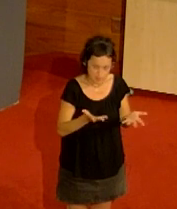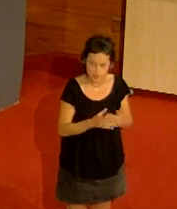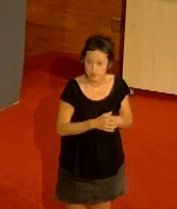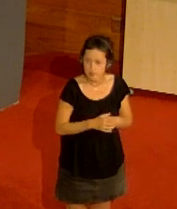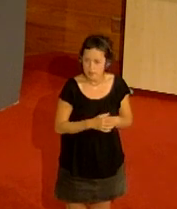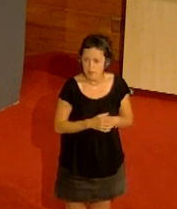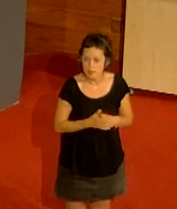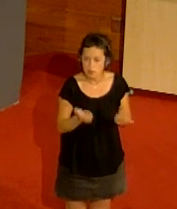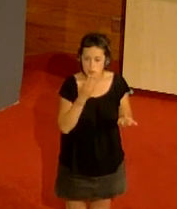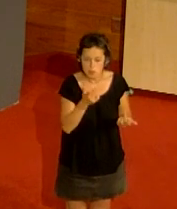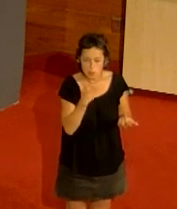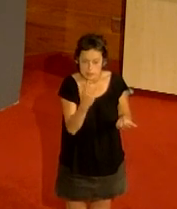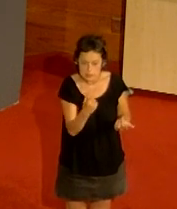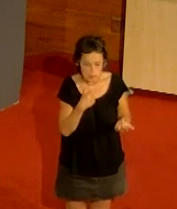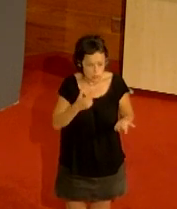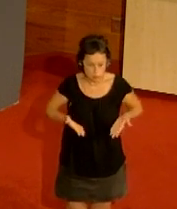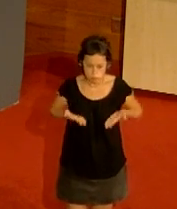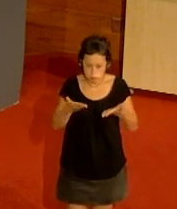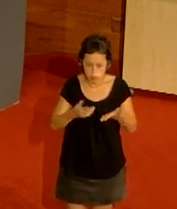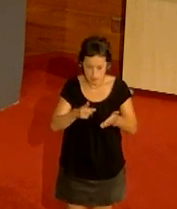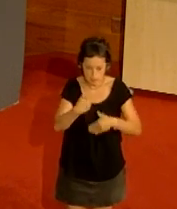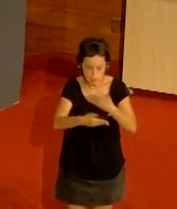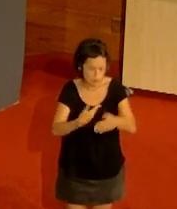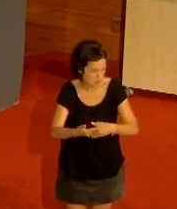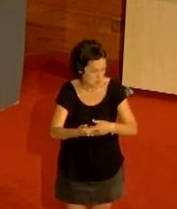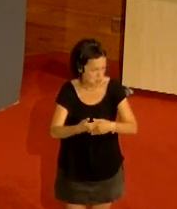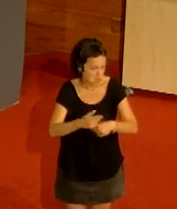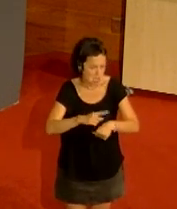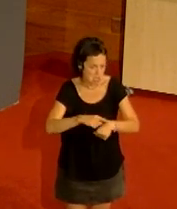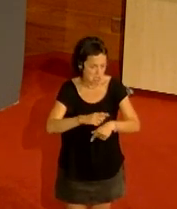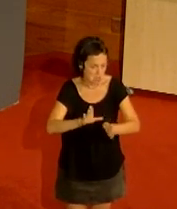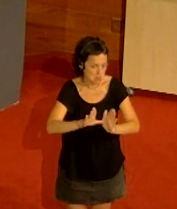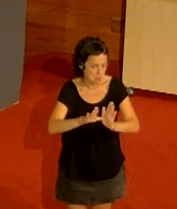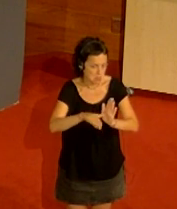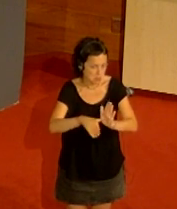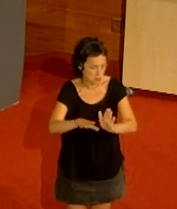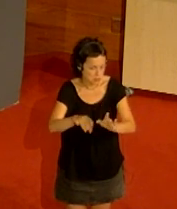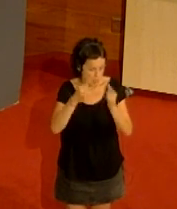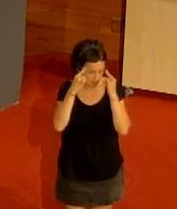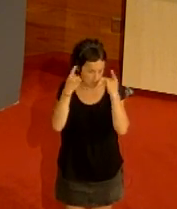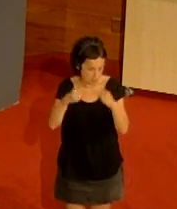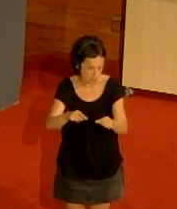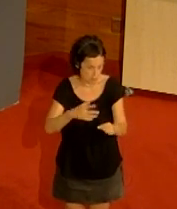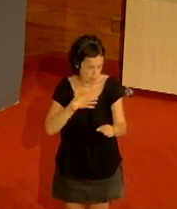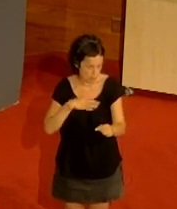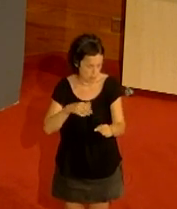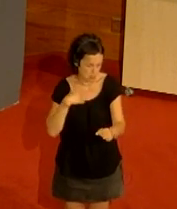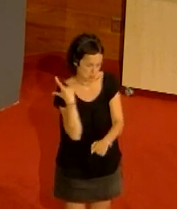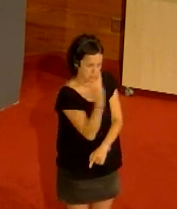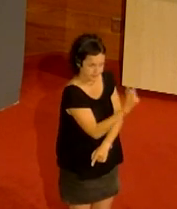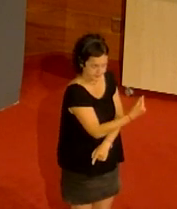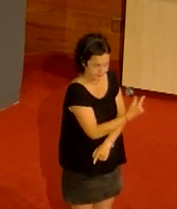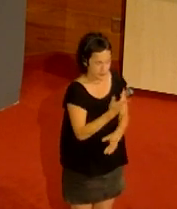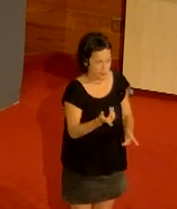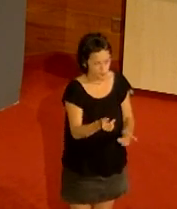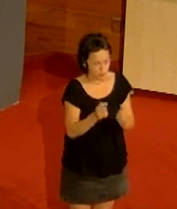poder caminar y a cabo de un tiempo me voy y ya puedes caminar por ti mismo, ¿no? ¿Qué pasa? Que esto tiene algunos problemas,